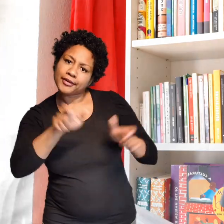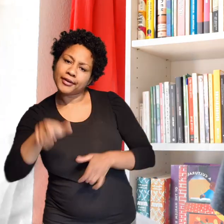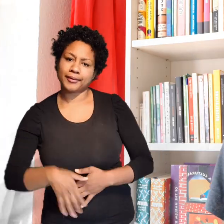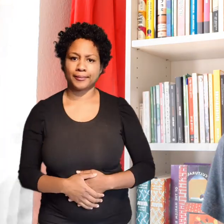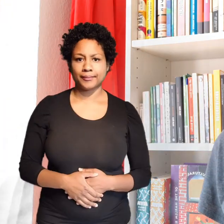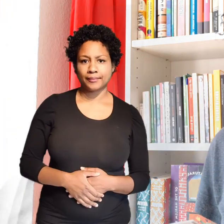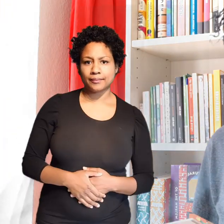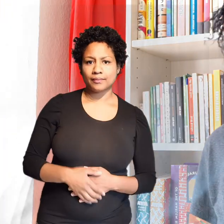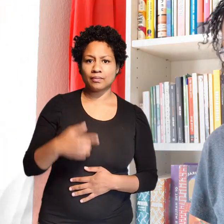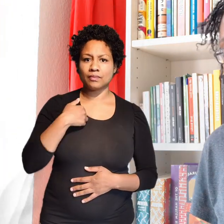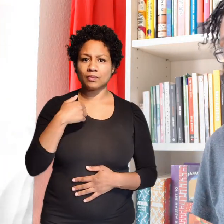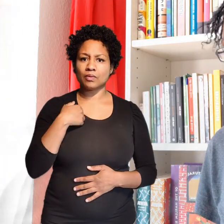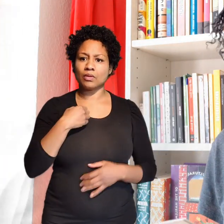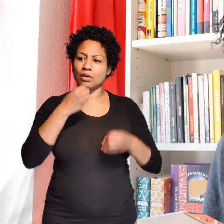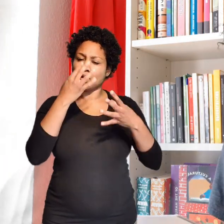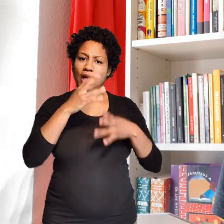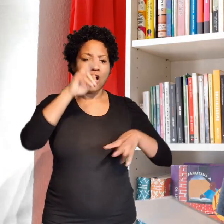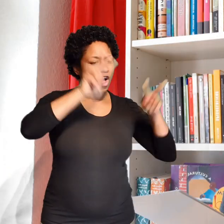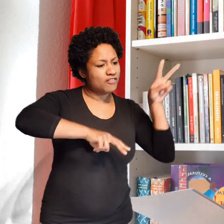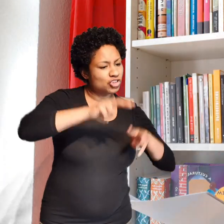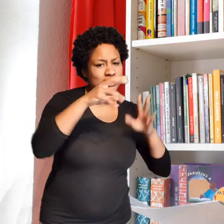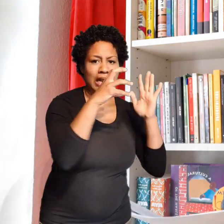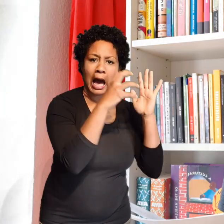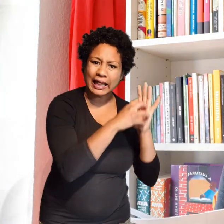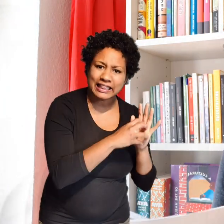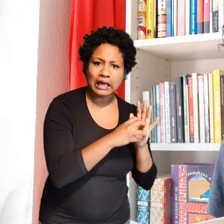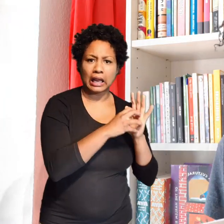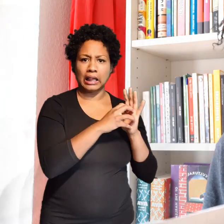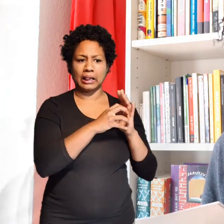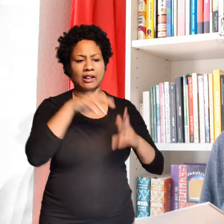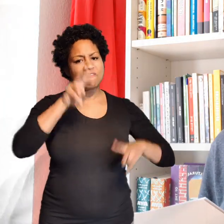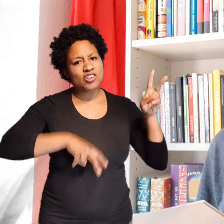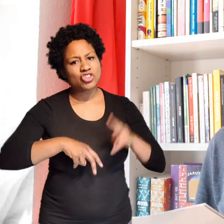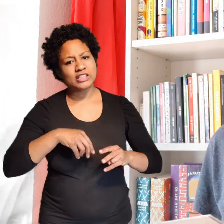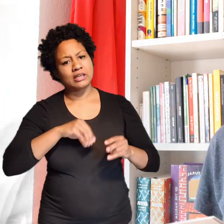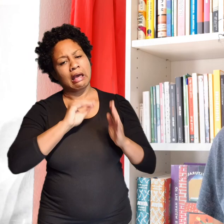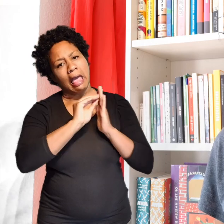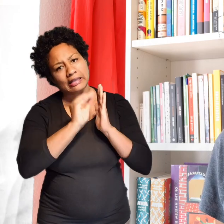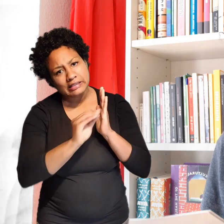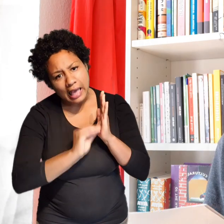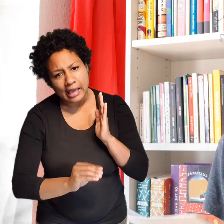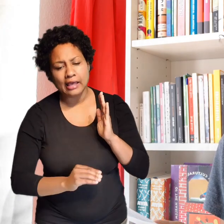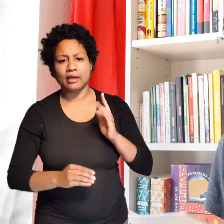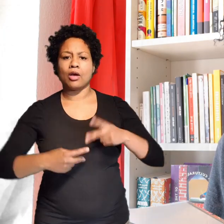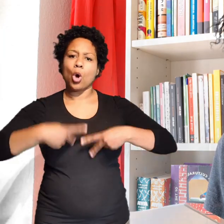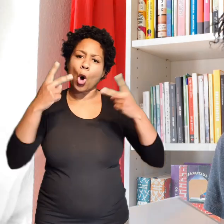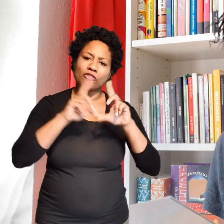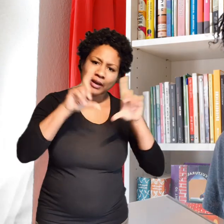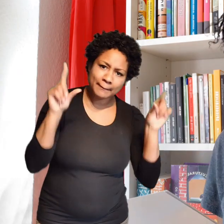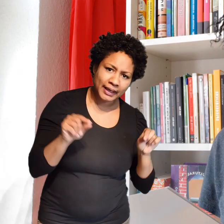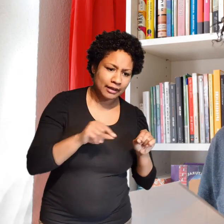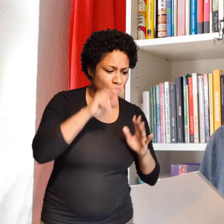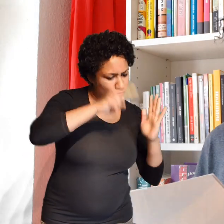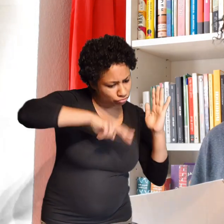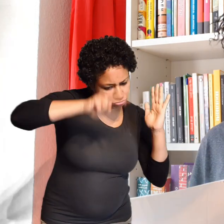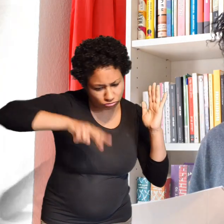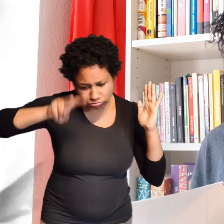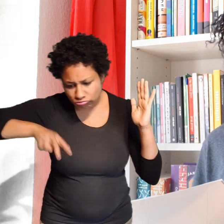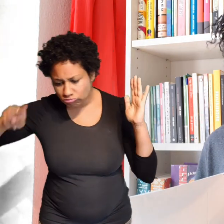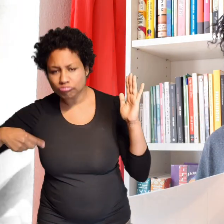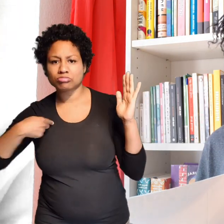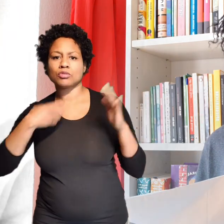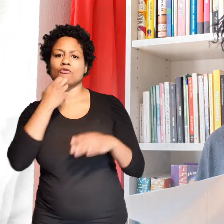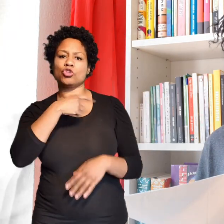versuche ausgehend von den diversen Artikeln, Essays, offenen Briefen zu einer eigenen Meinung zu gelangen.